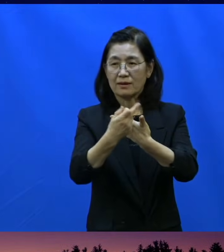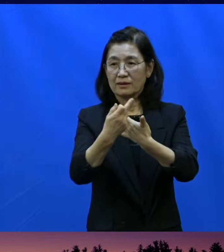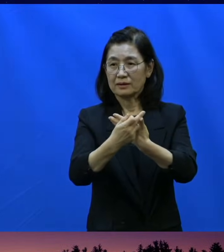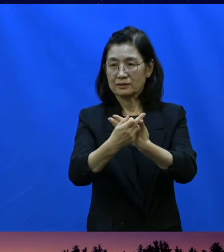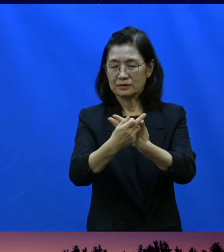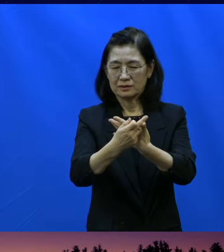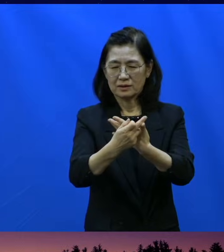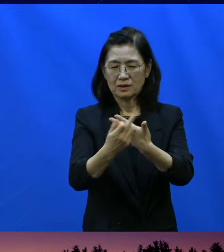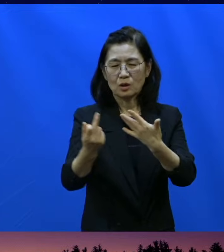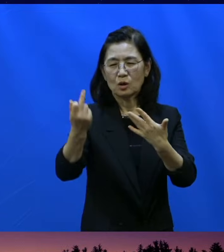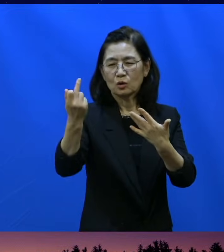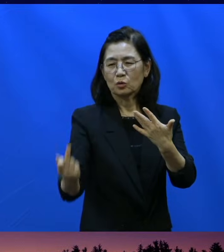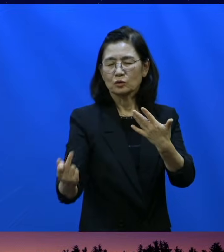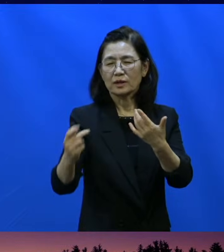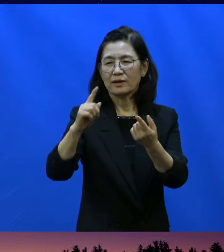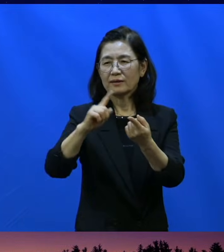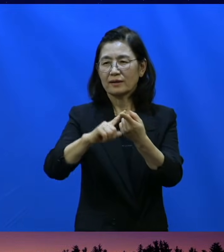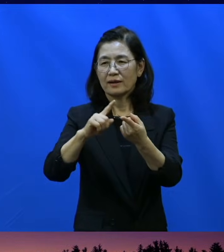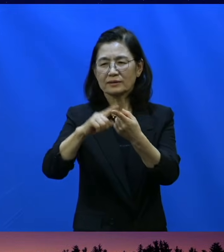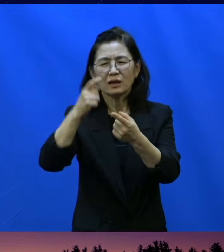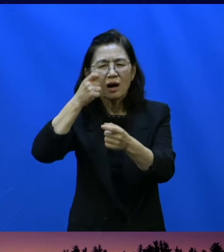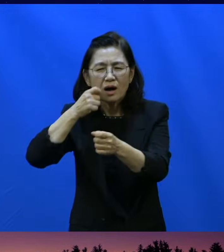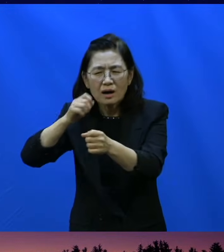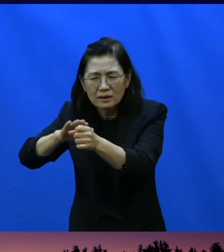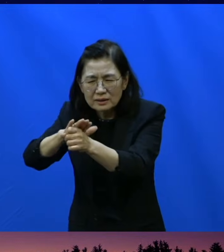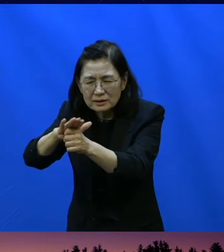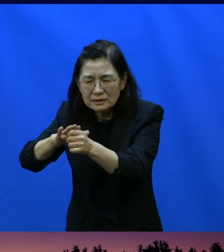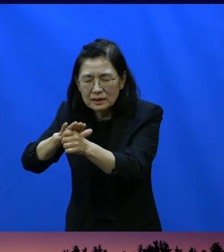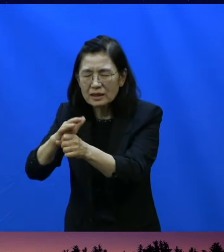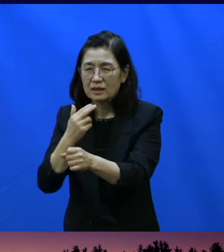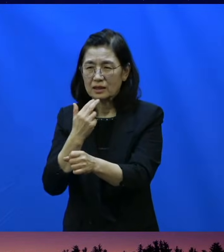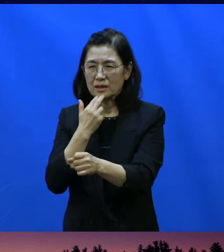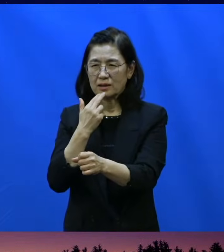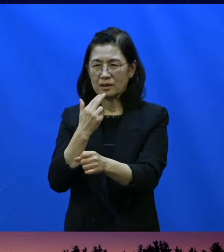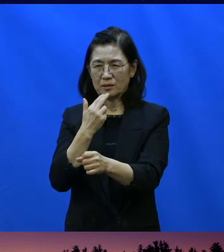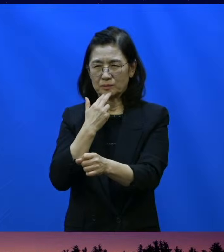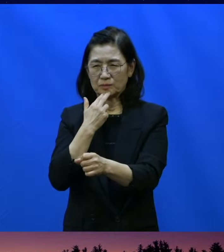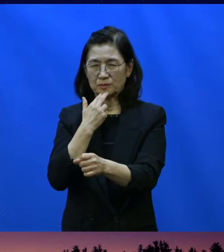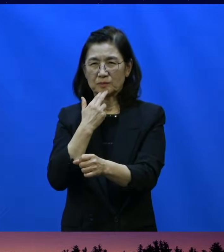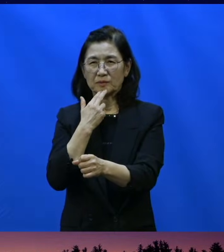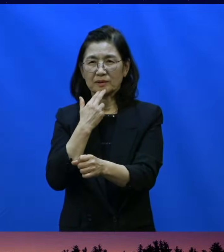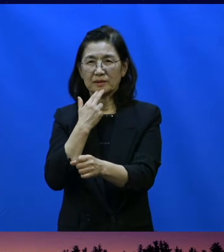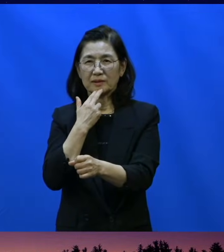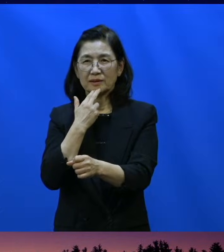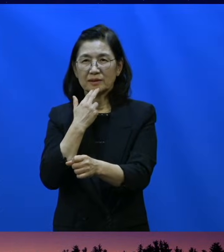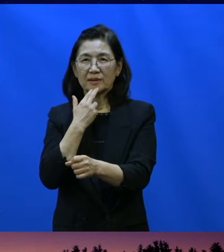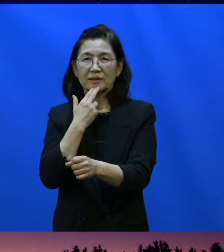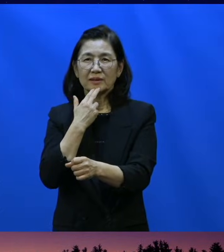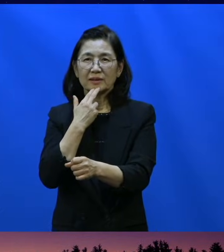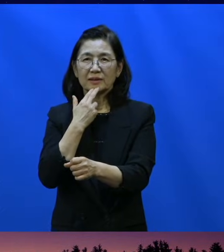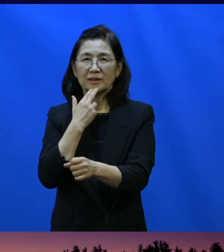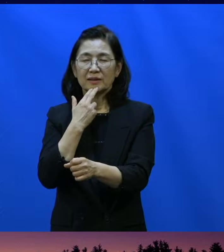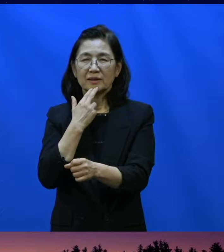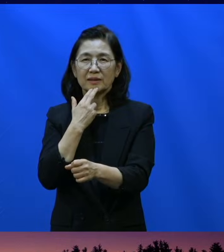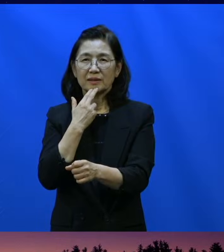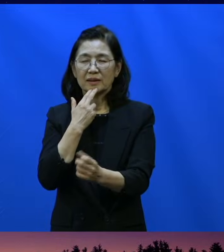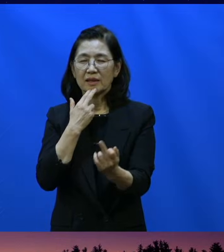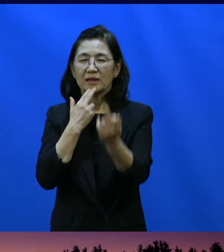없어요. 가혹해요. 굉장히 매몰차게 그 동생을